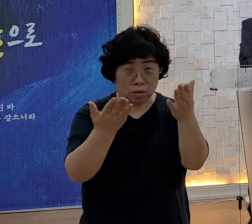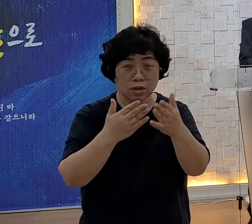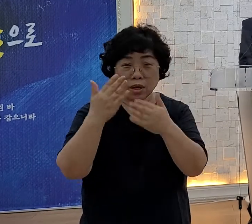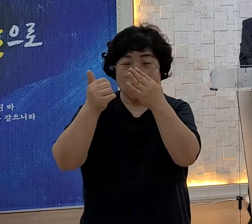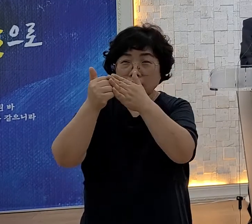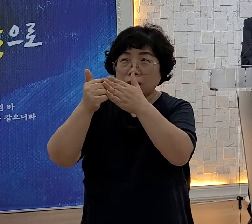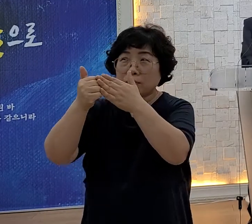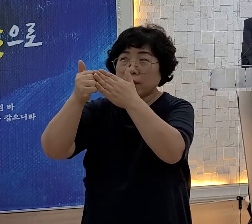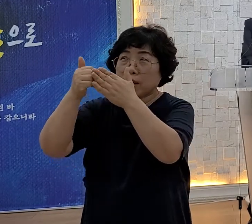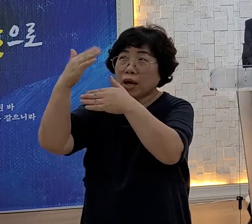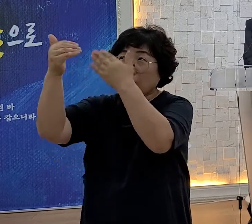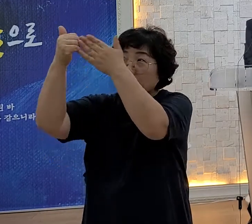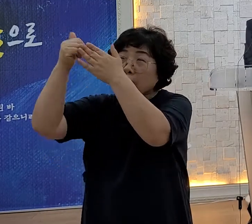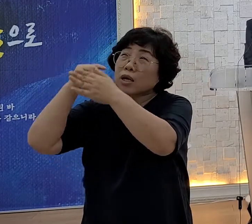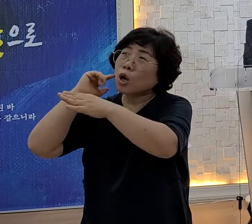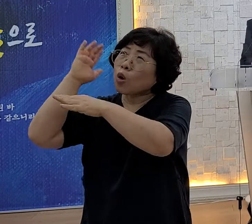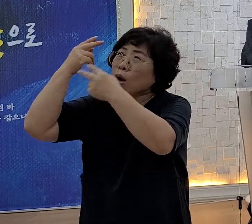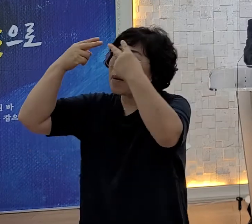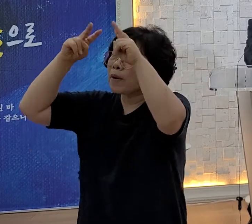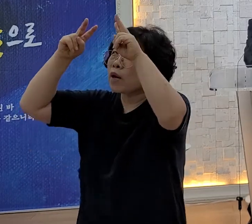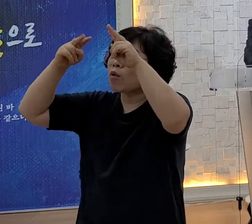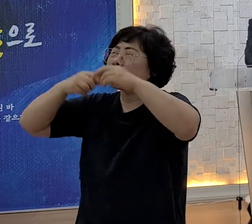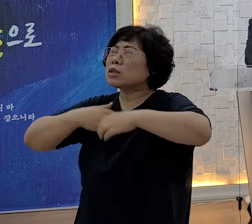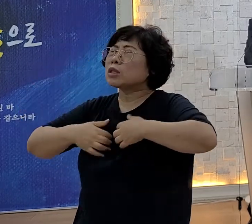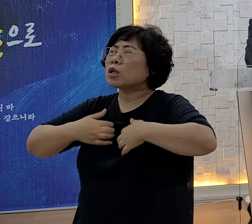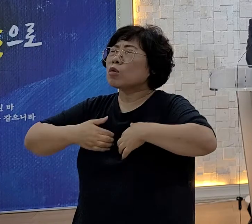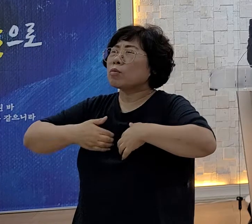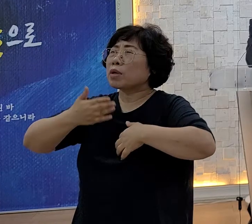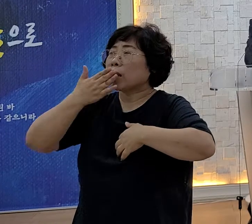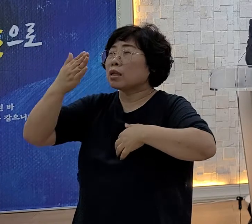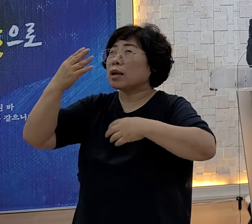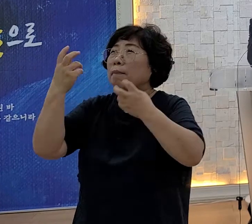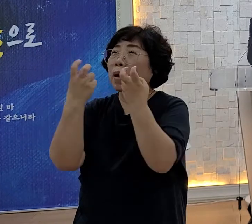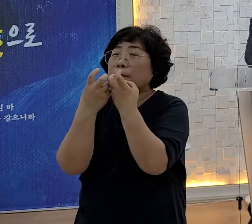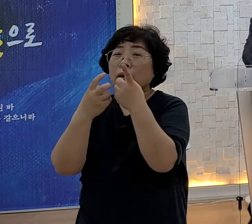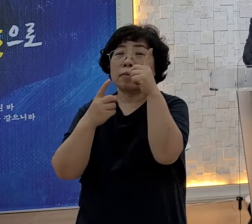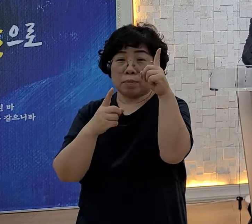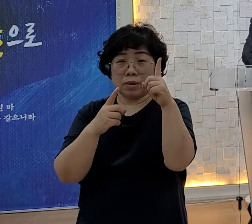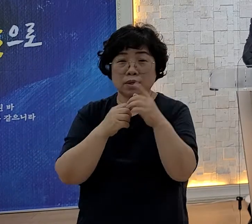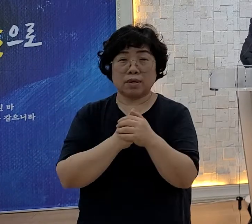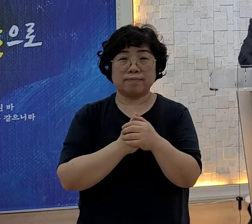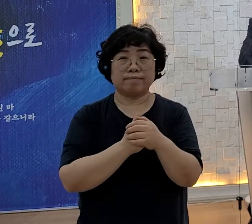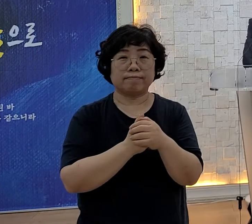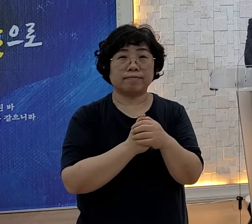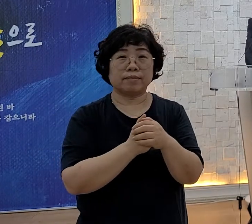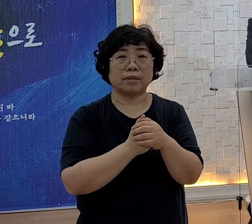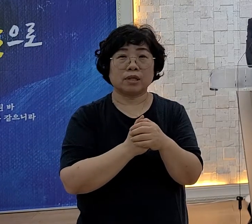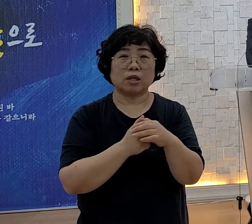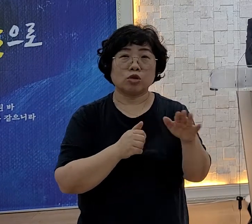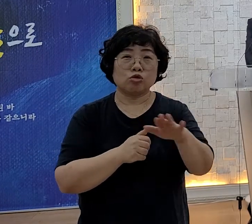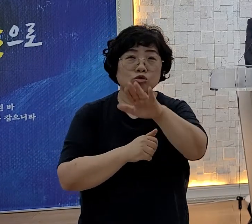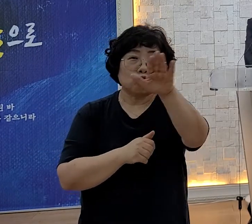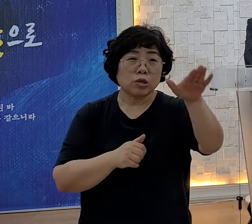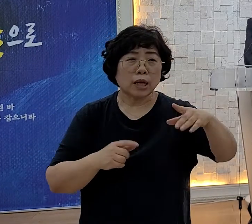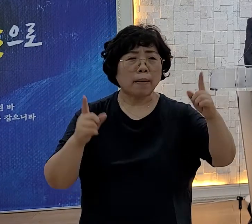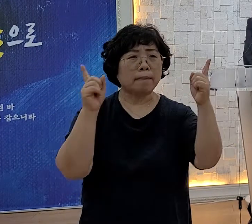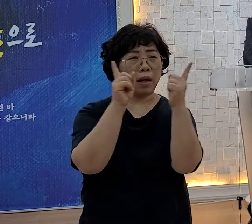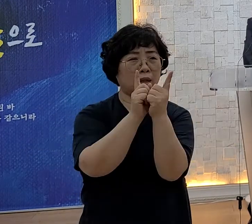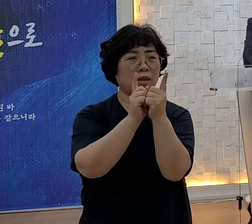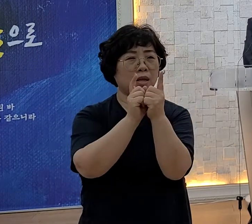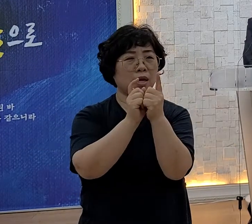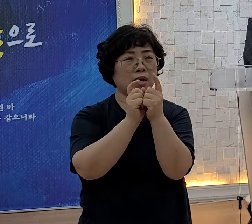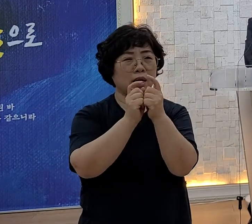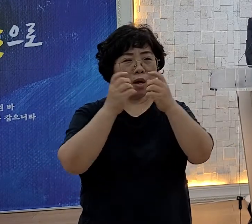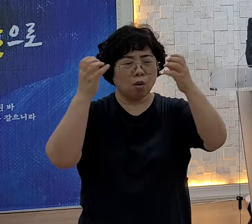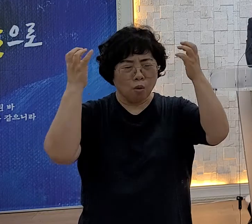수 있느냐. 첫 번째 비결은요, 뭐냐면 우리가 당하는 이 환난의